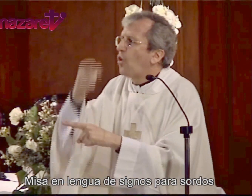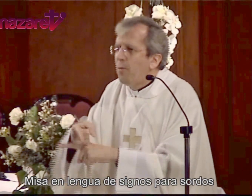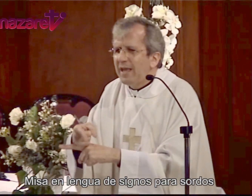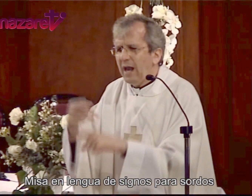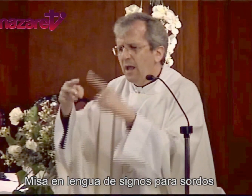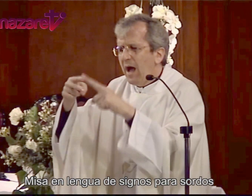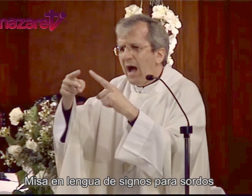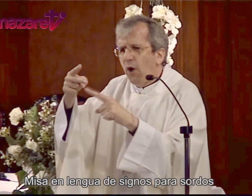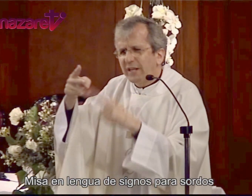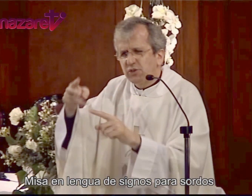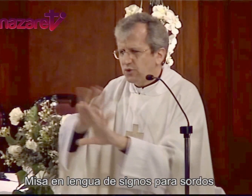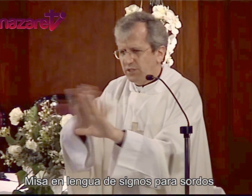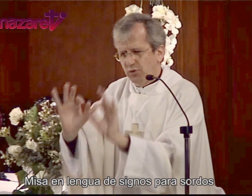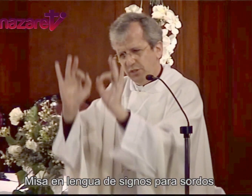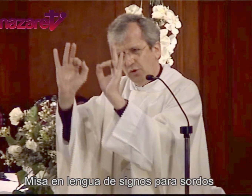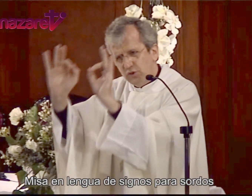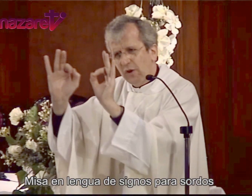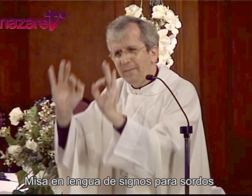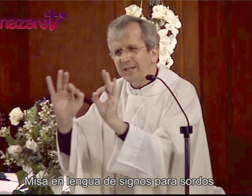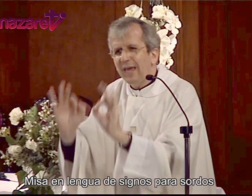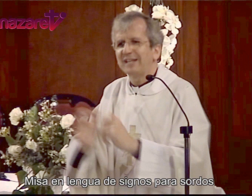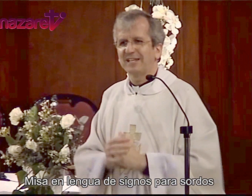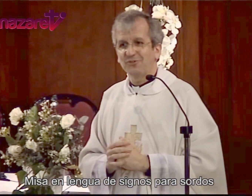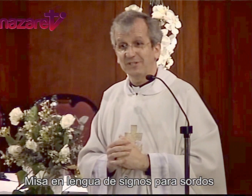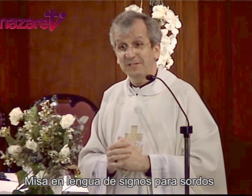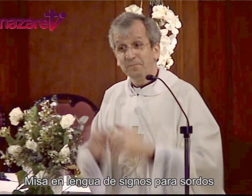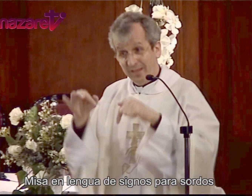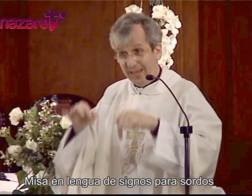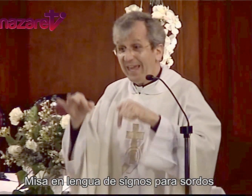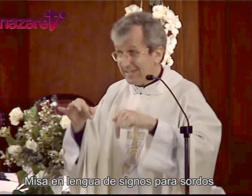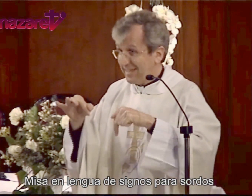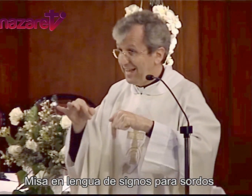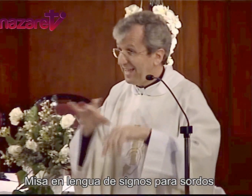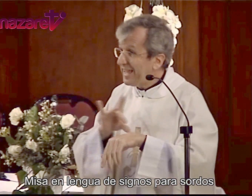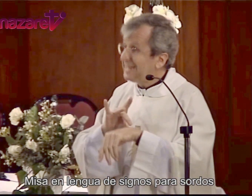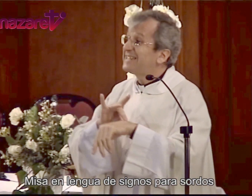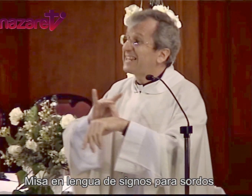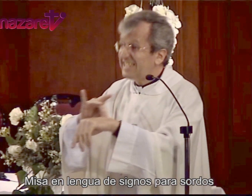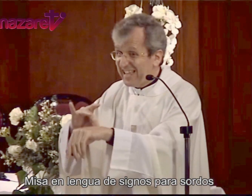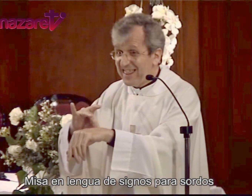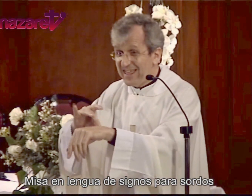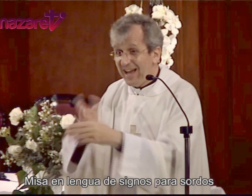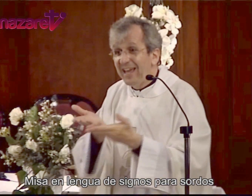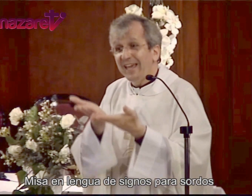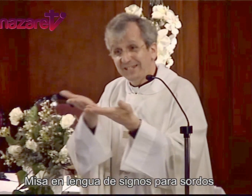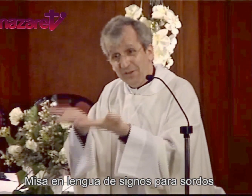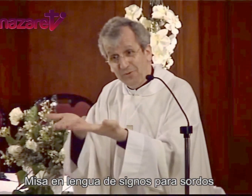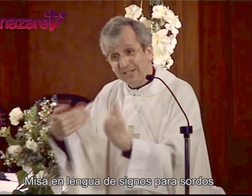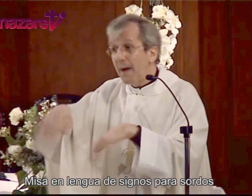obligar A otras cosas No Sino solamente A estas cosas Esta Es la asistencia Es la ayuda Es la